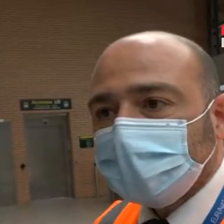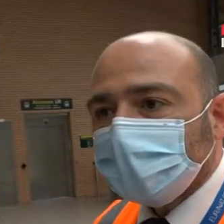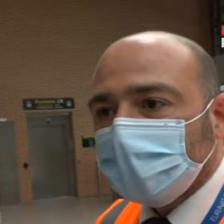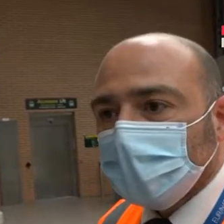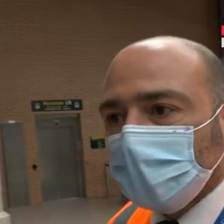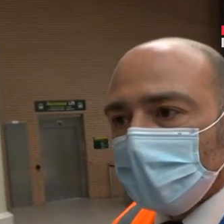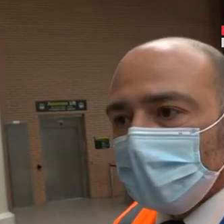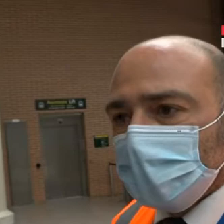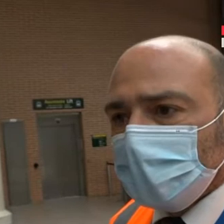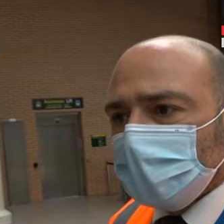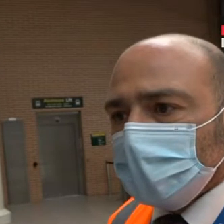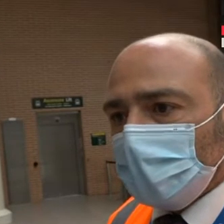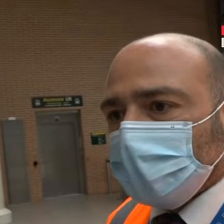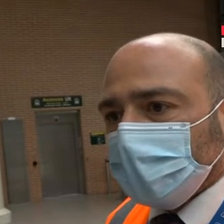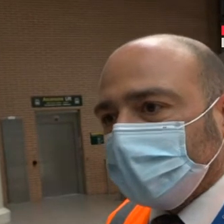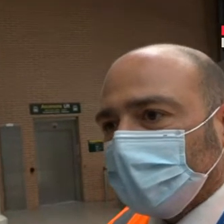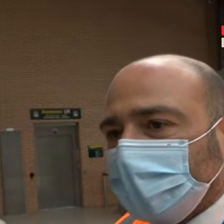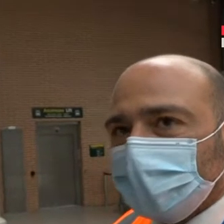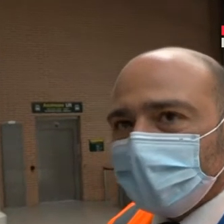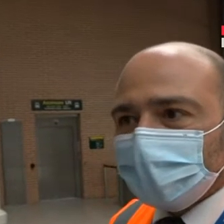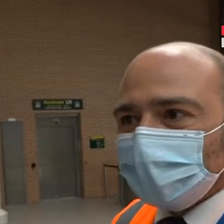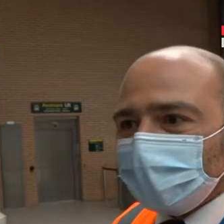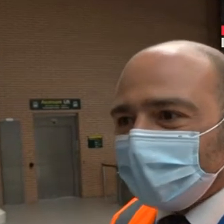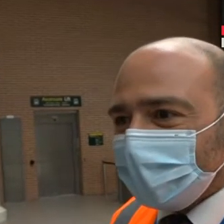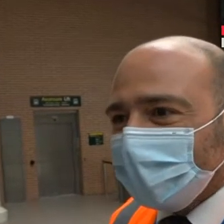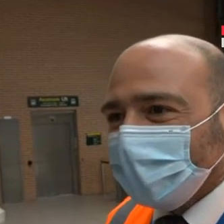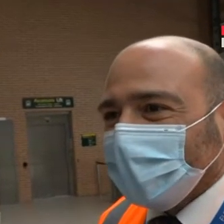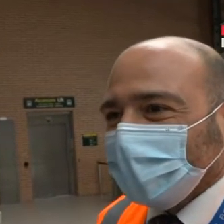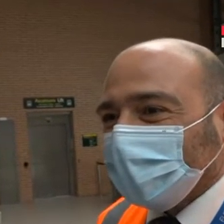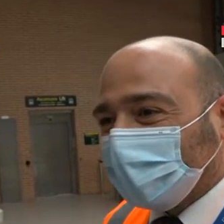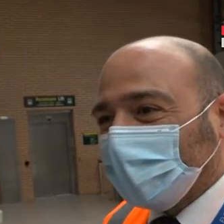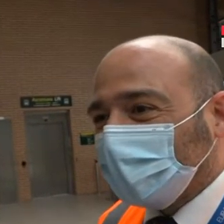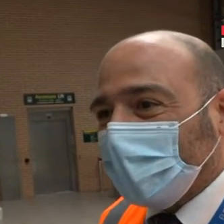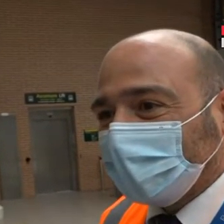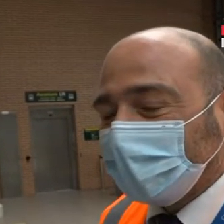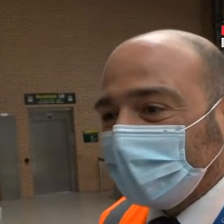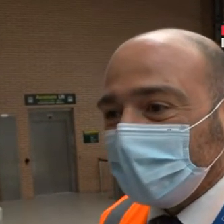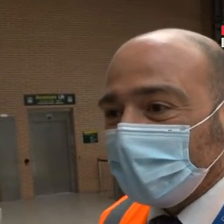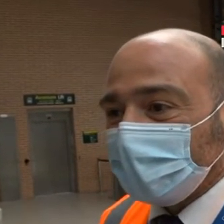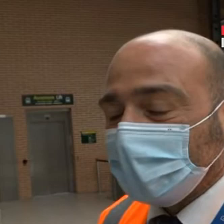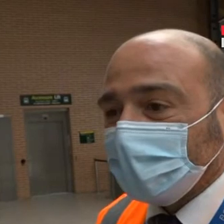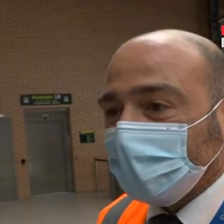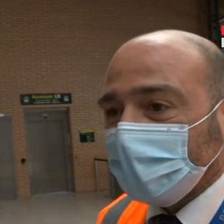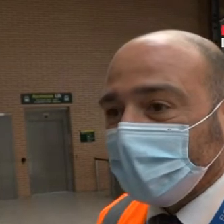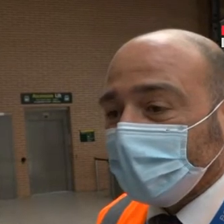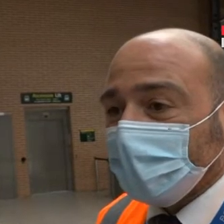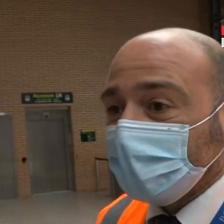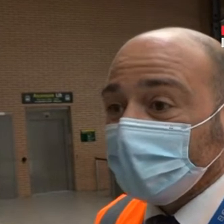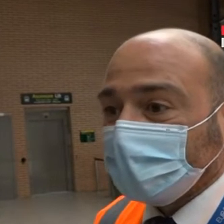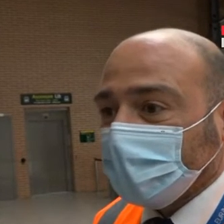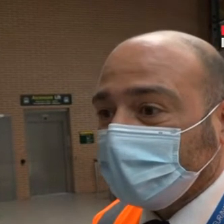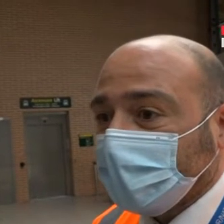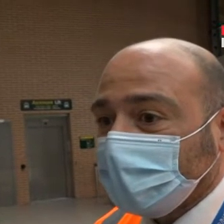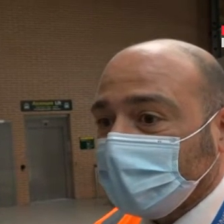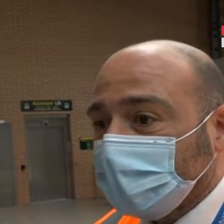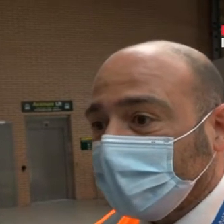Contenti o preoccupati? No, contenti per la ripresa sicuramente, preoccupati forse